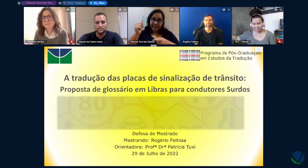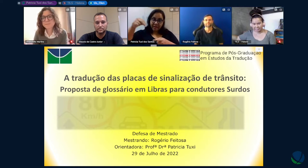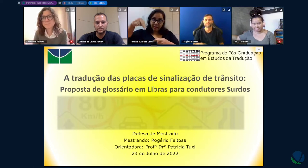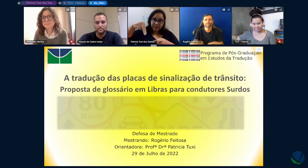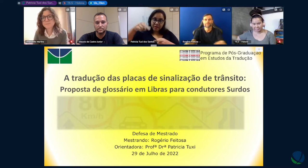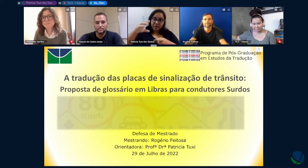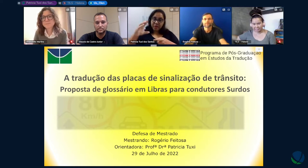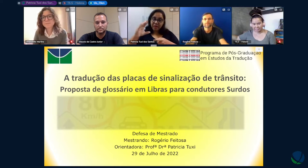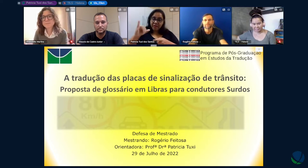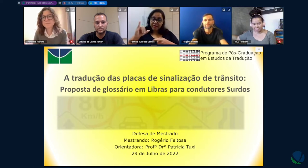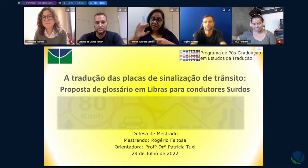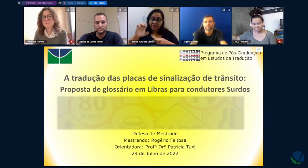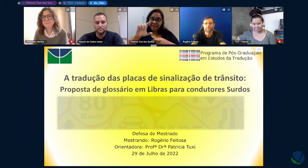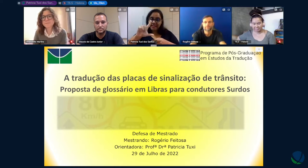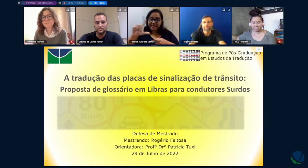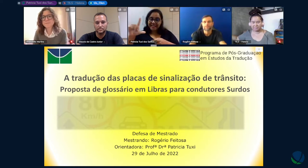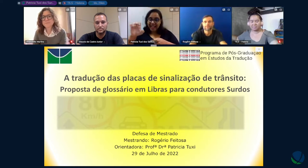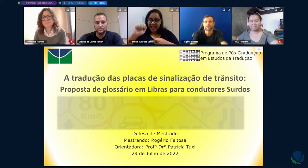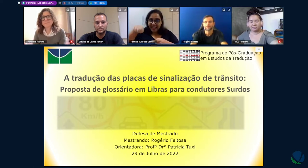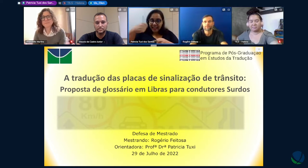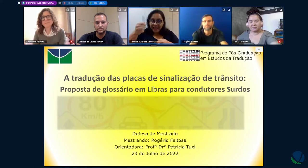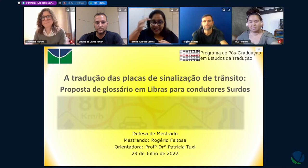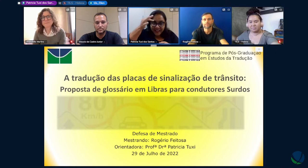da professora